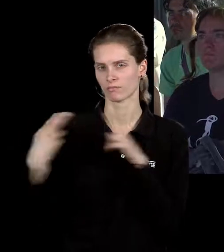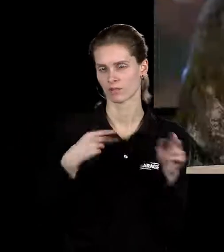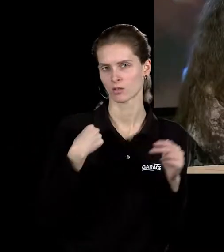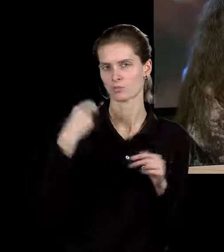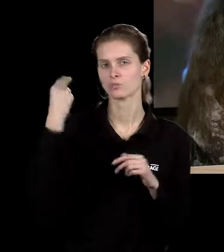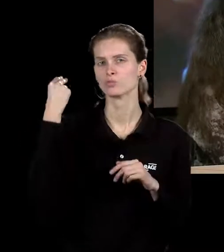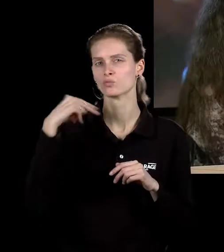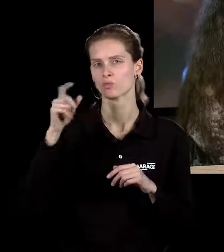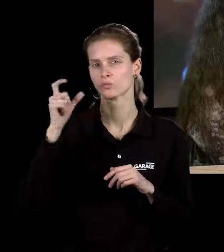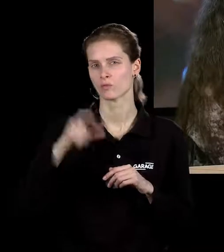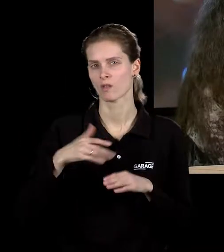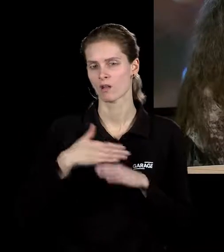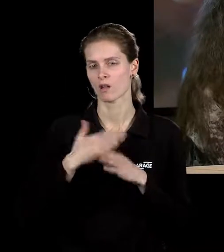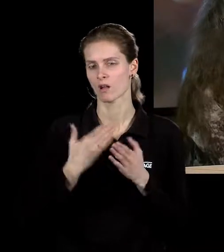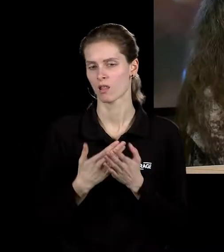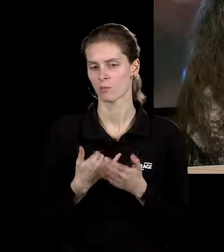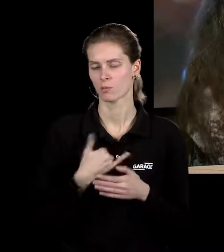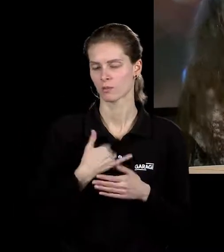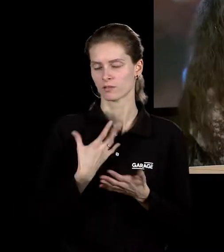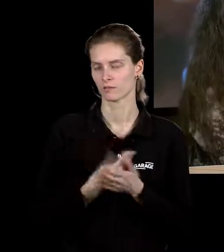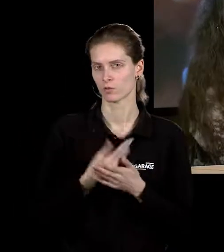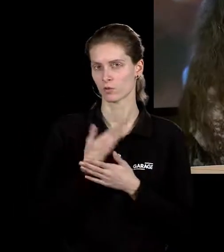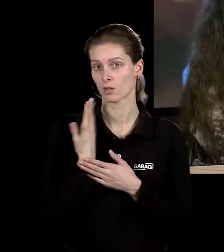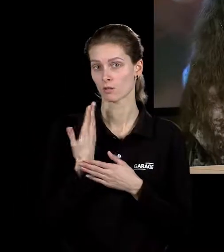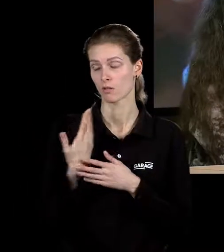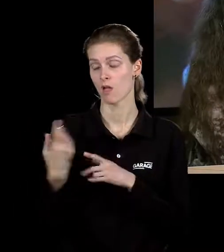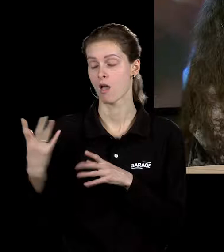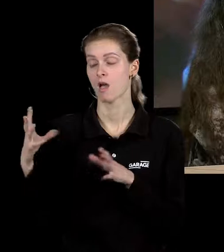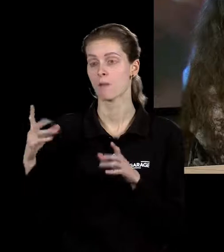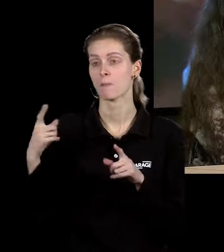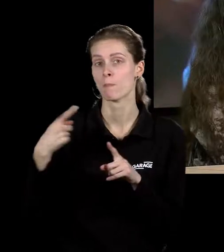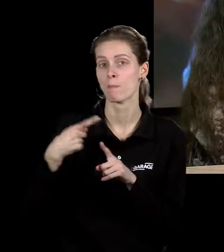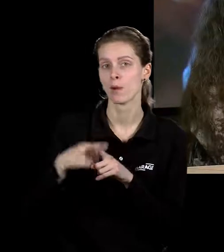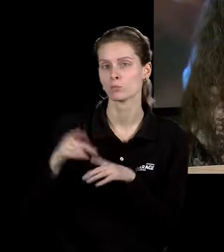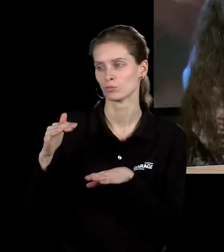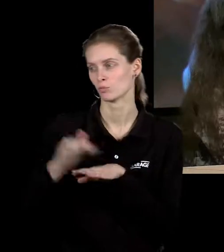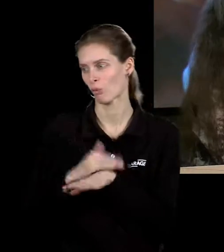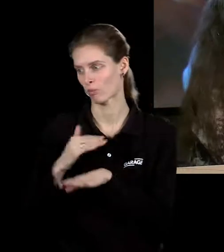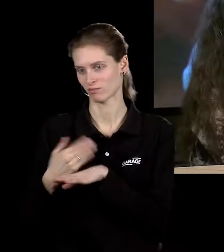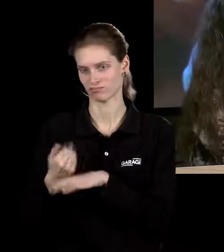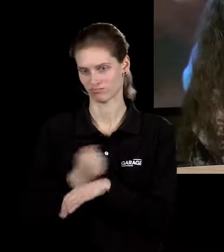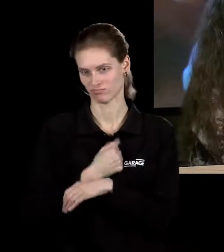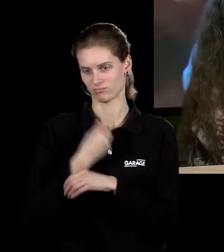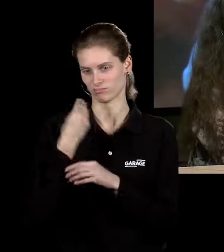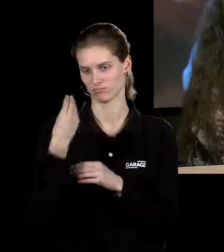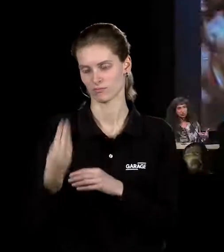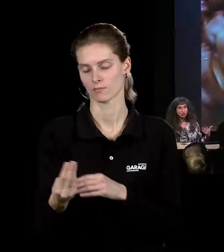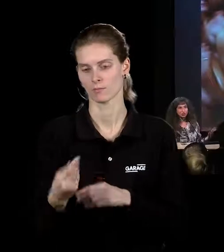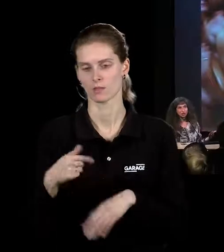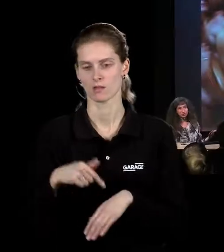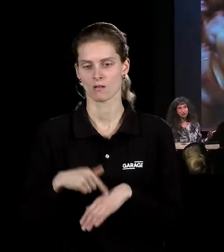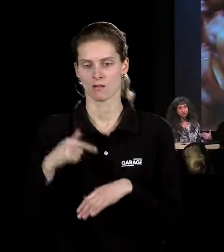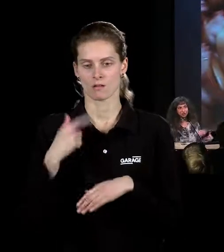чужак, у тебя даже куска хлеба нету, и доброжелательности. И вот этот самый момент, как бы, тоже, наверное, стыда, неловкости